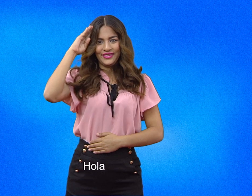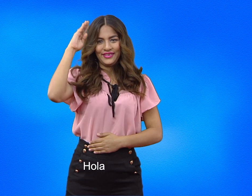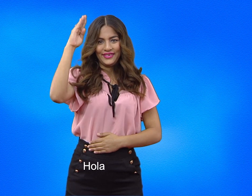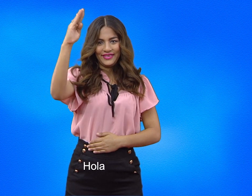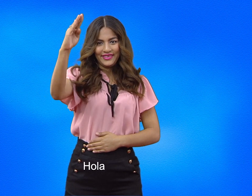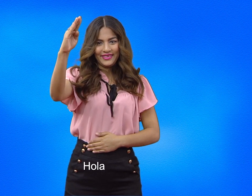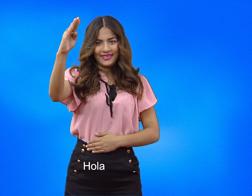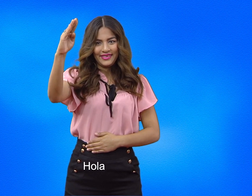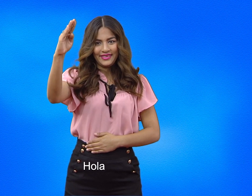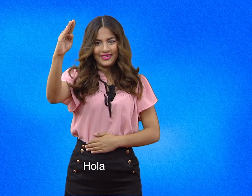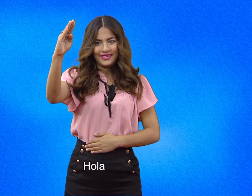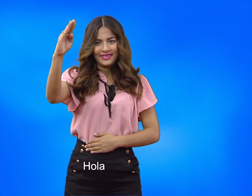Hola.